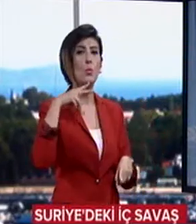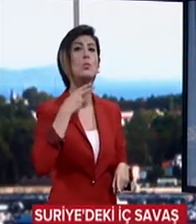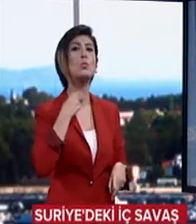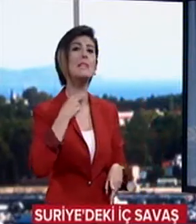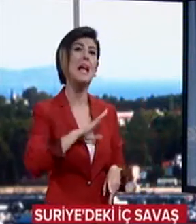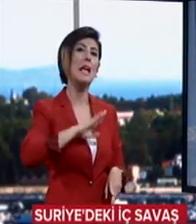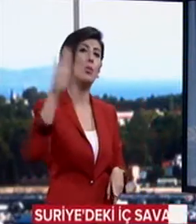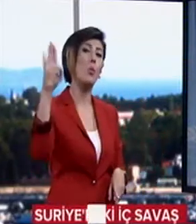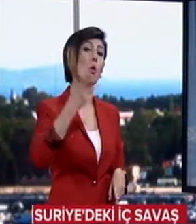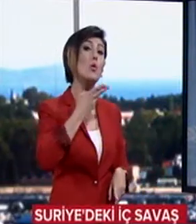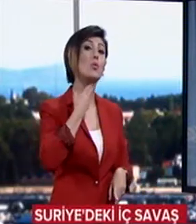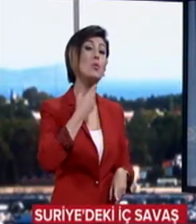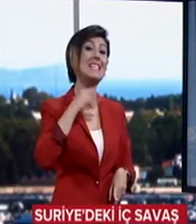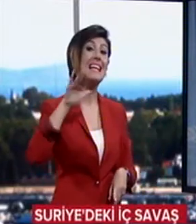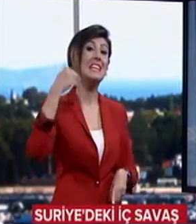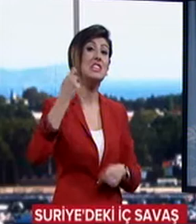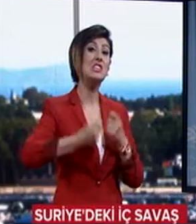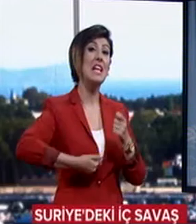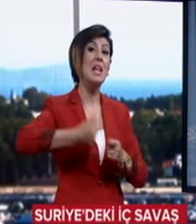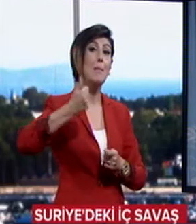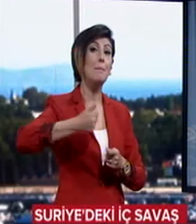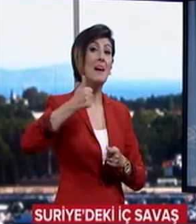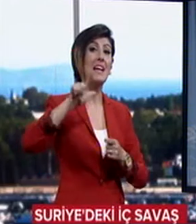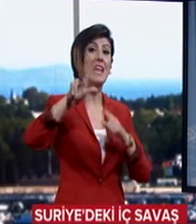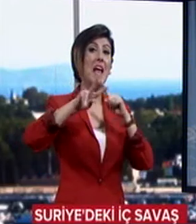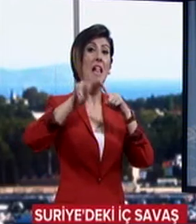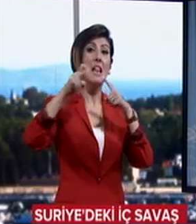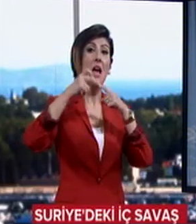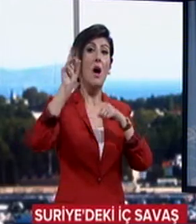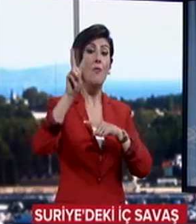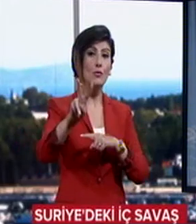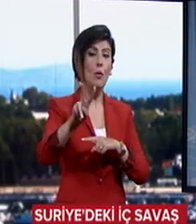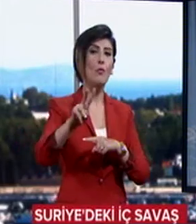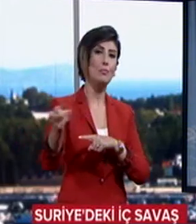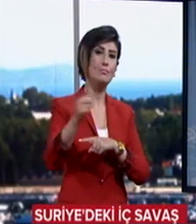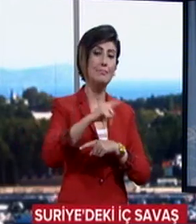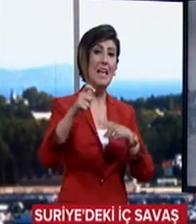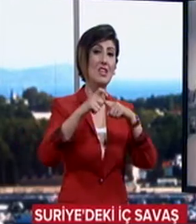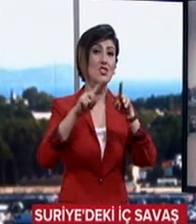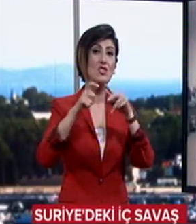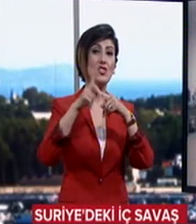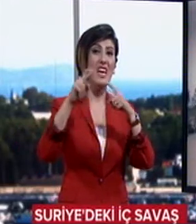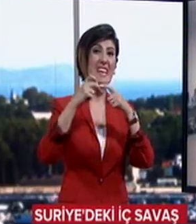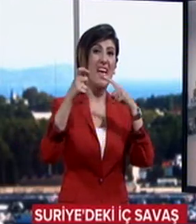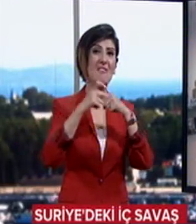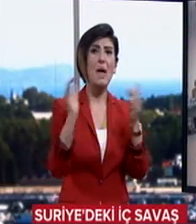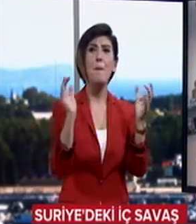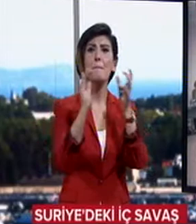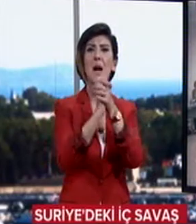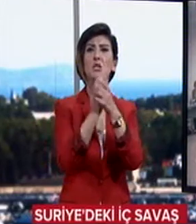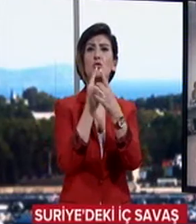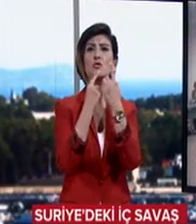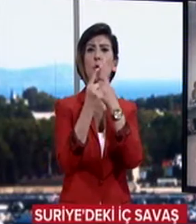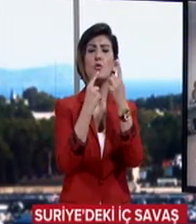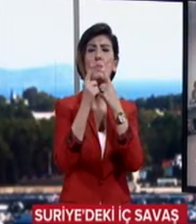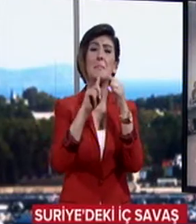Rusya'ya gidiyor. De Mistura'nın Rusya Dışişleri Bakanı Sergey Lavrov'la Cenevre'deki